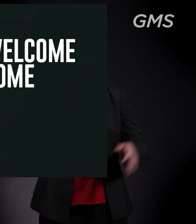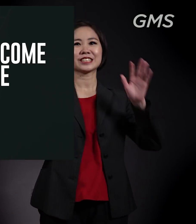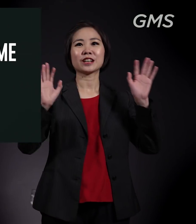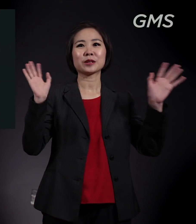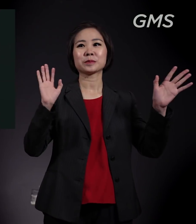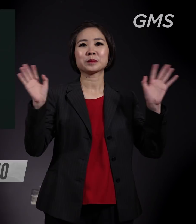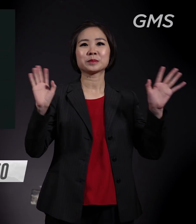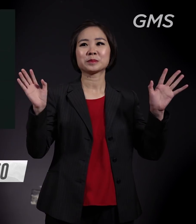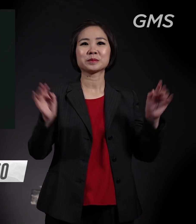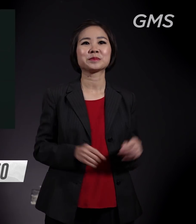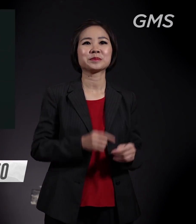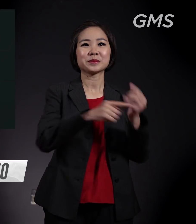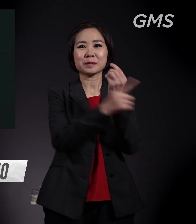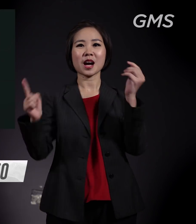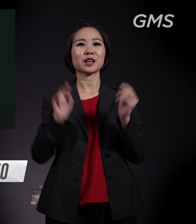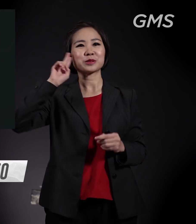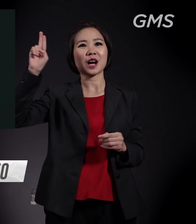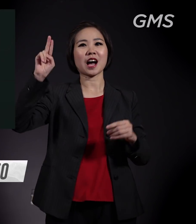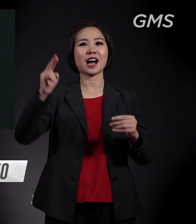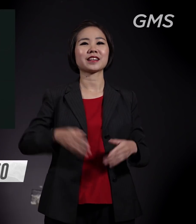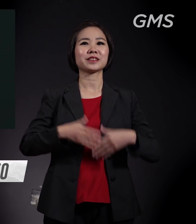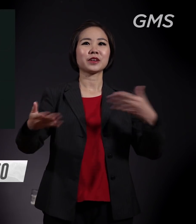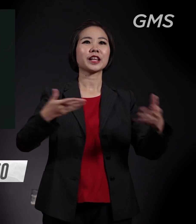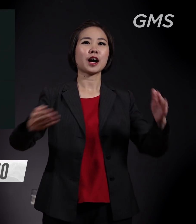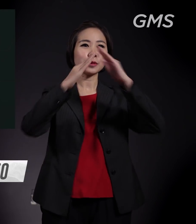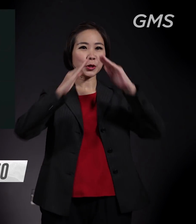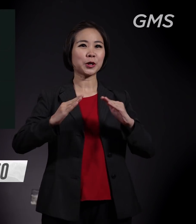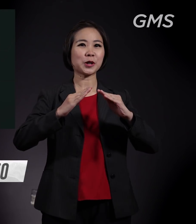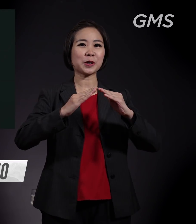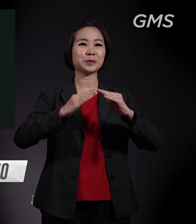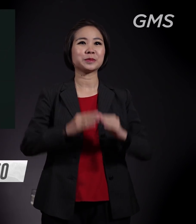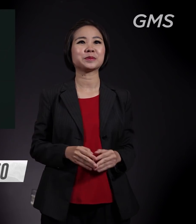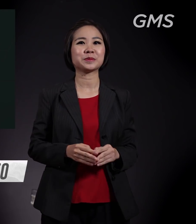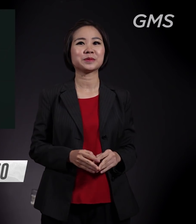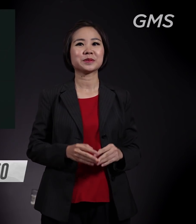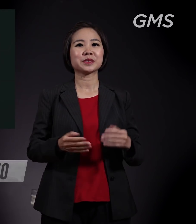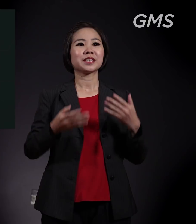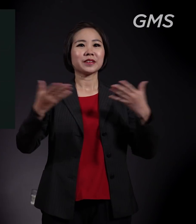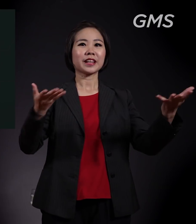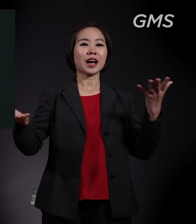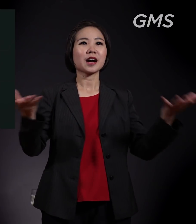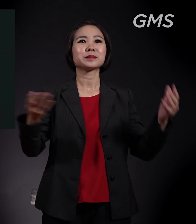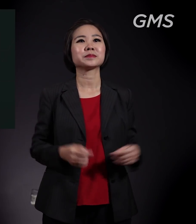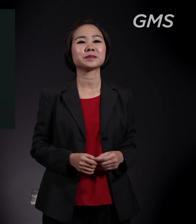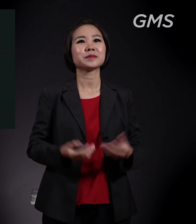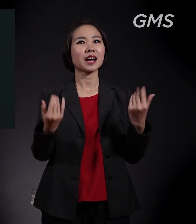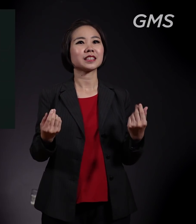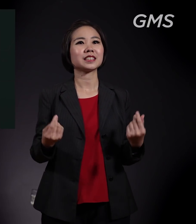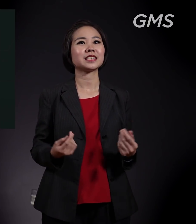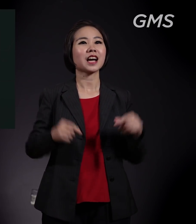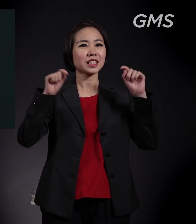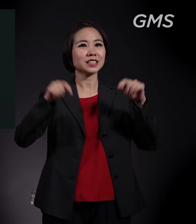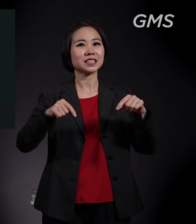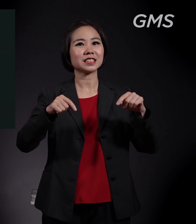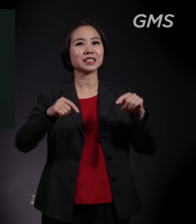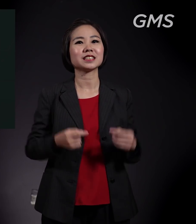Shalom jemaat Tuhan dimanapun Anda berada, welcome home, selamat datang di channel Gereja Mawar Sharon. Mari hari ini kita datang dengan